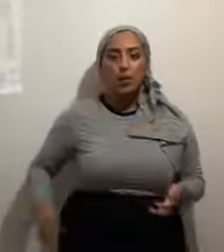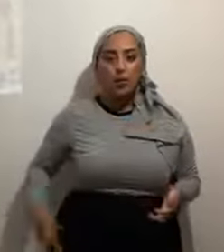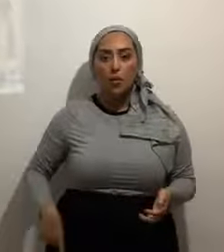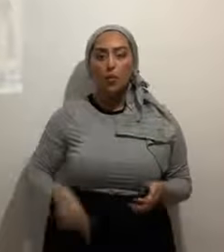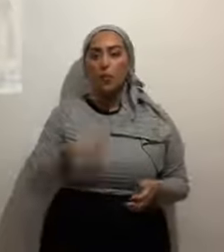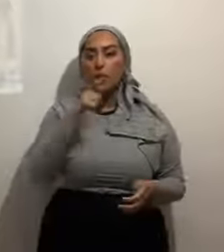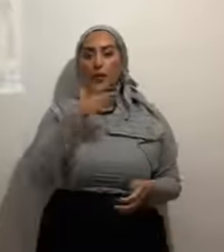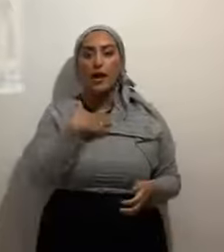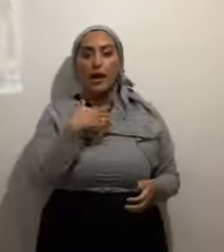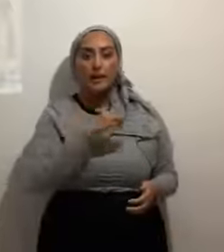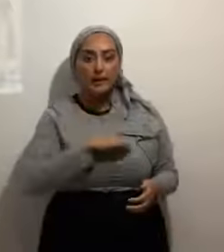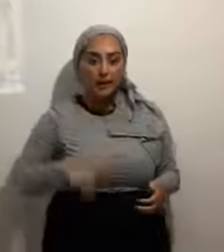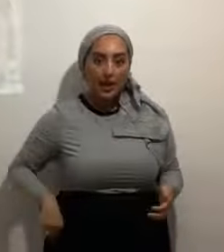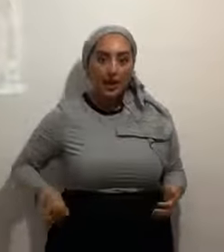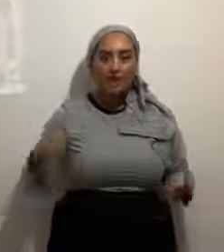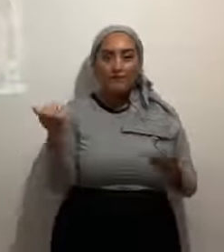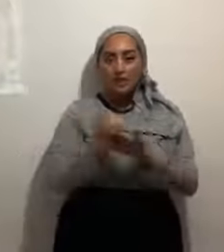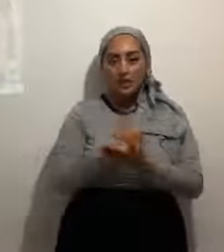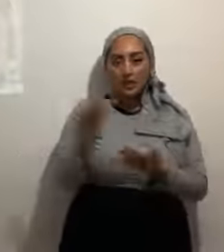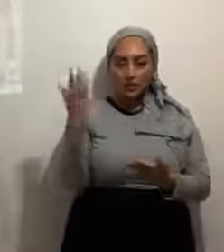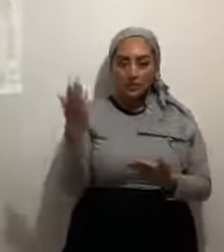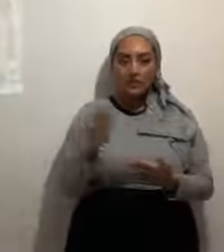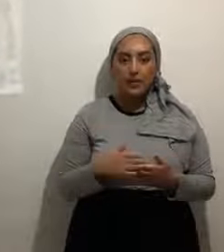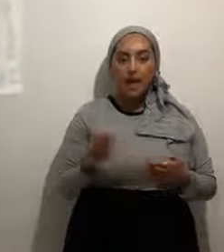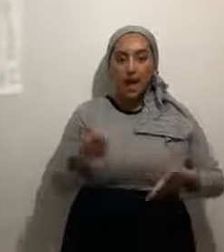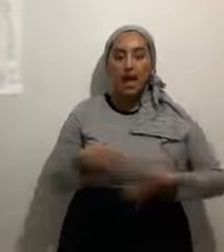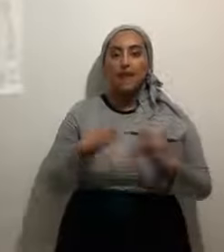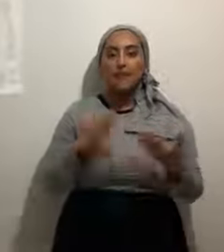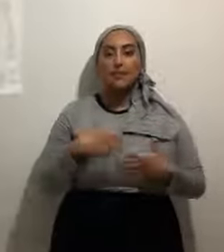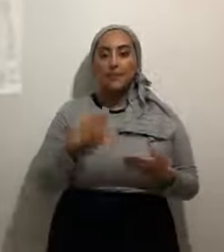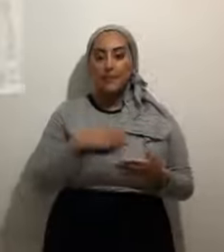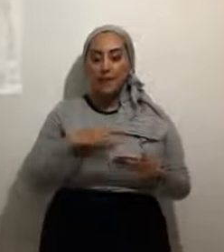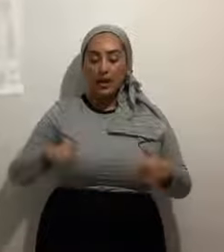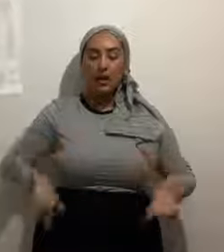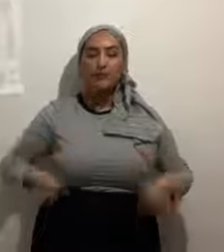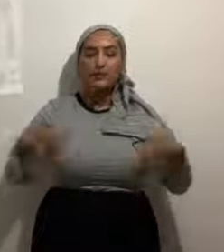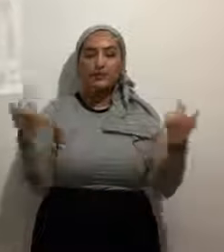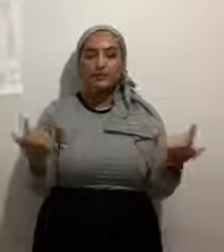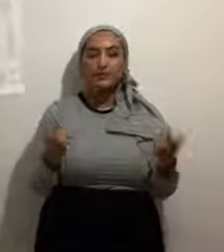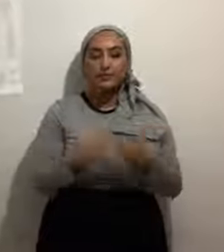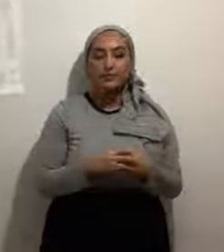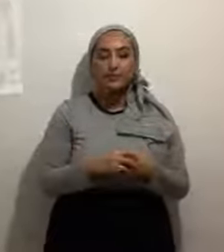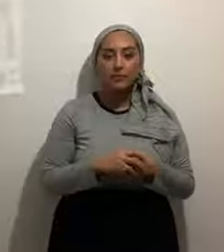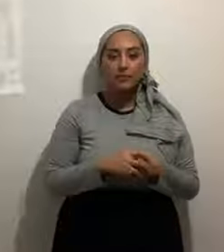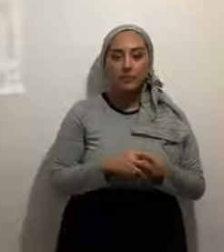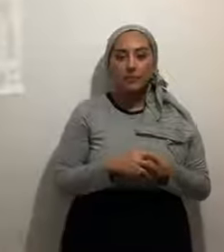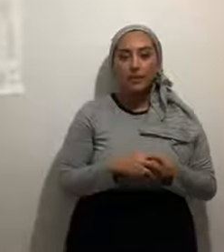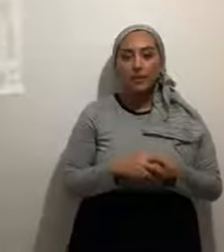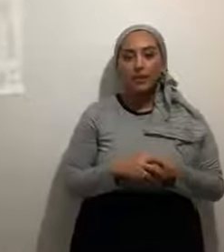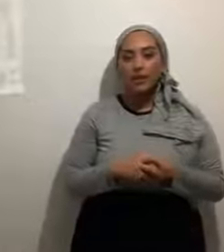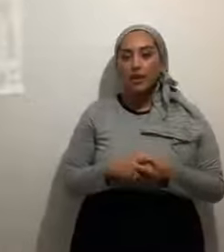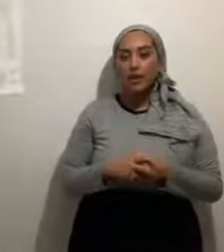Mashiach, mi todo, la alegría de mi vivir, la razón de mi existir. Busca un video, ¿para qué